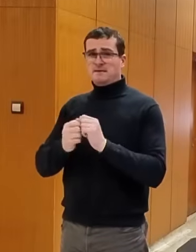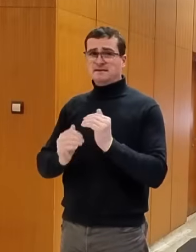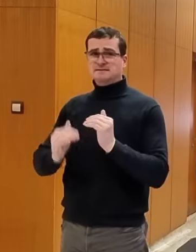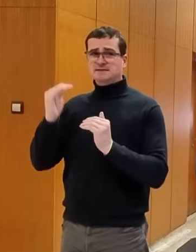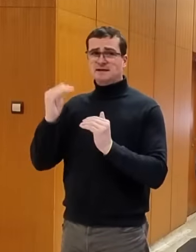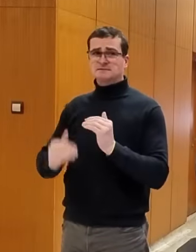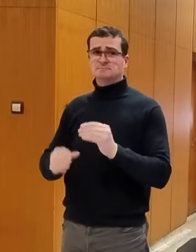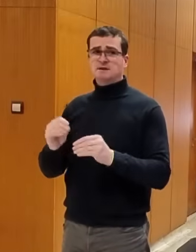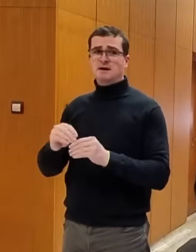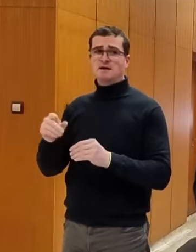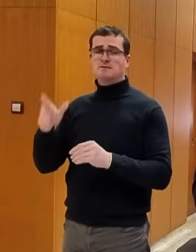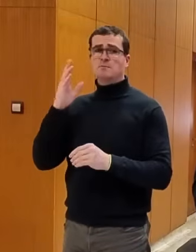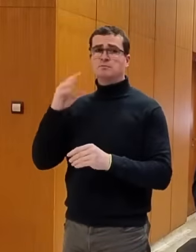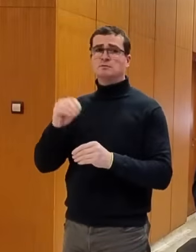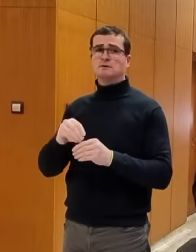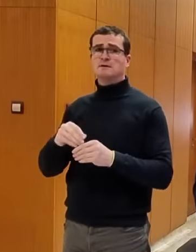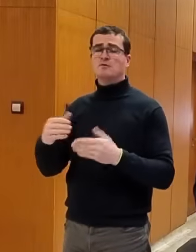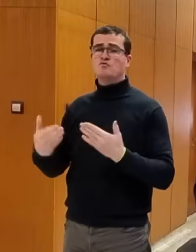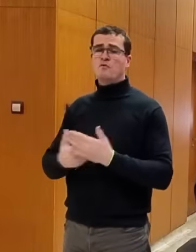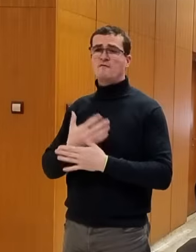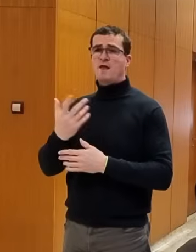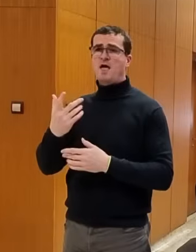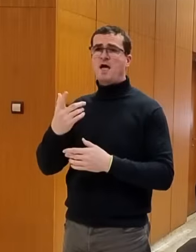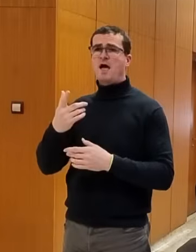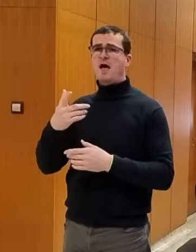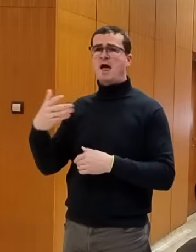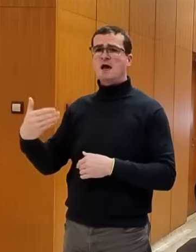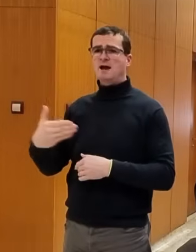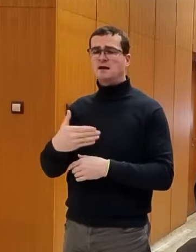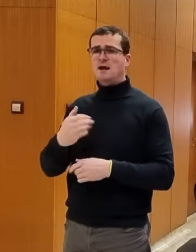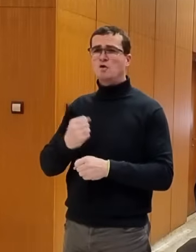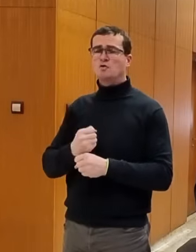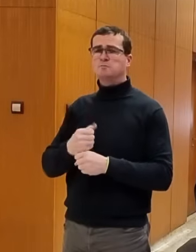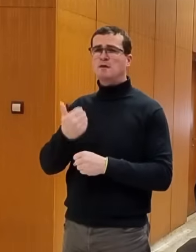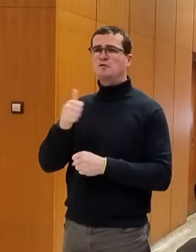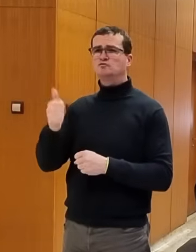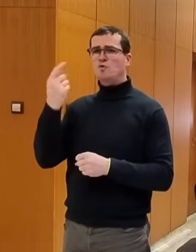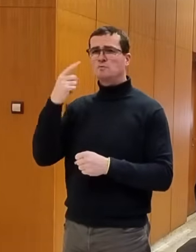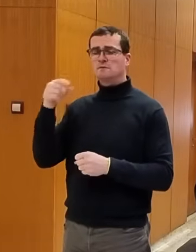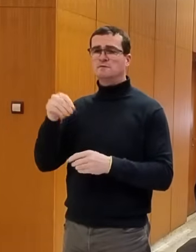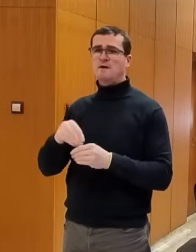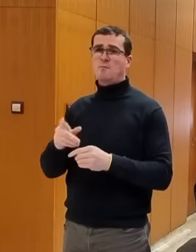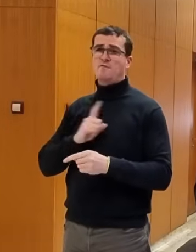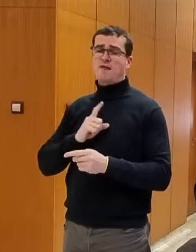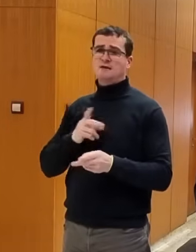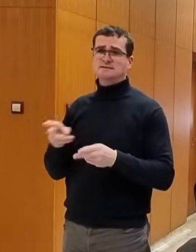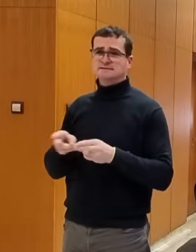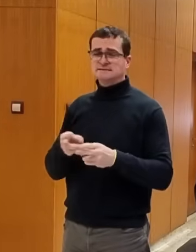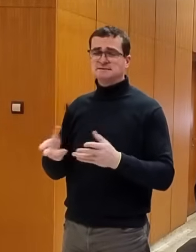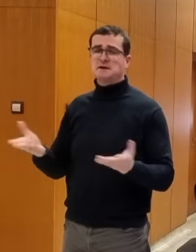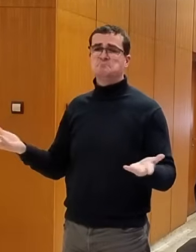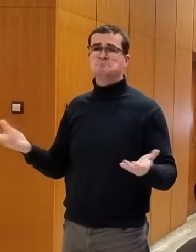Hovoríte, že tam sa treba zmeniť. Je to vlastne inšpirované toho, čo bolo pani Karasa, tak pracovala to s toho podvodníkov, alebo to je nejaká vlastná cesta?